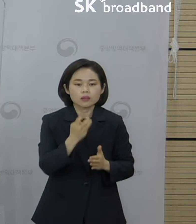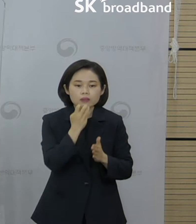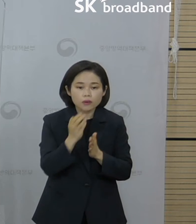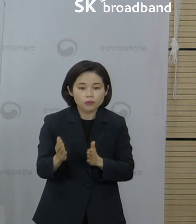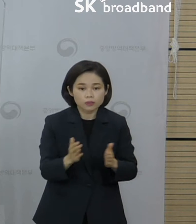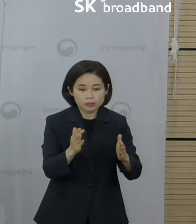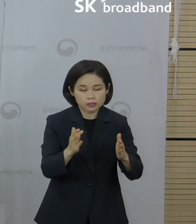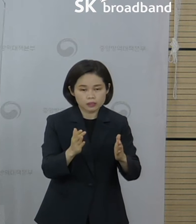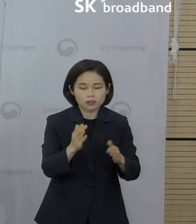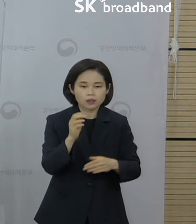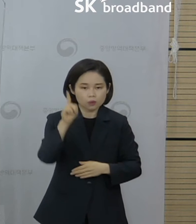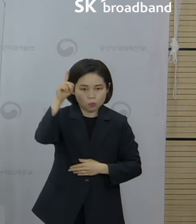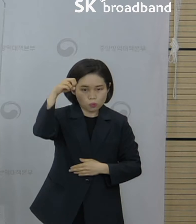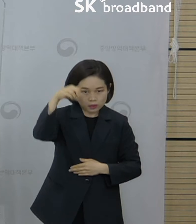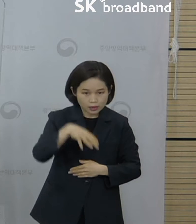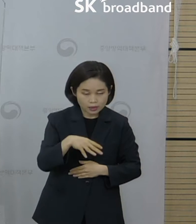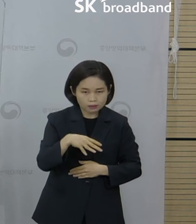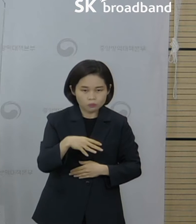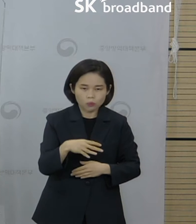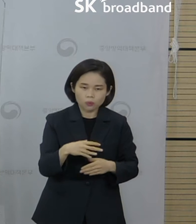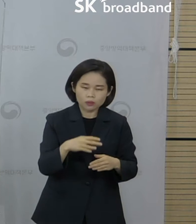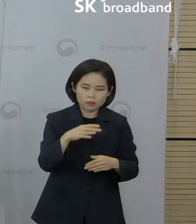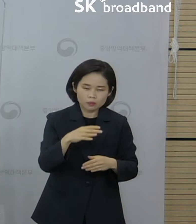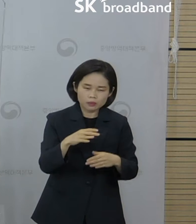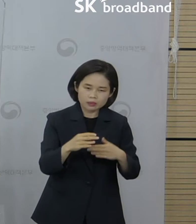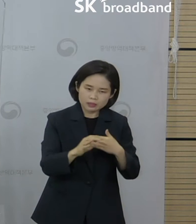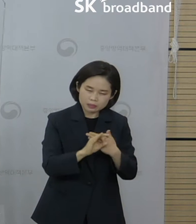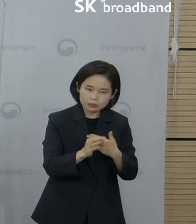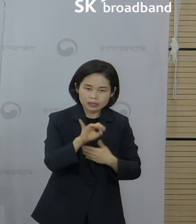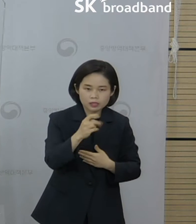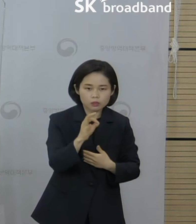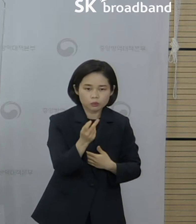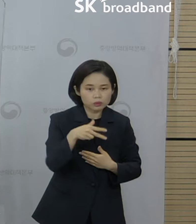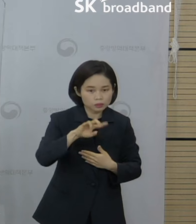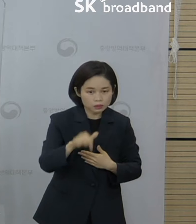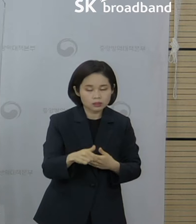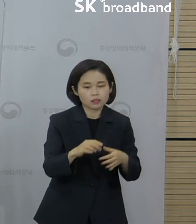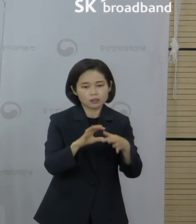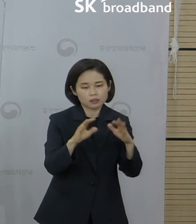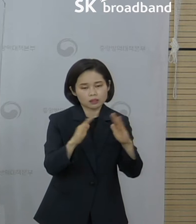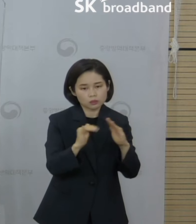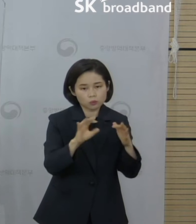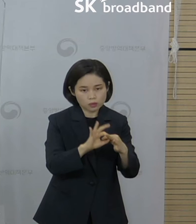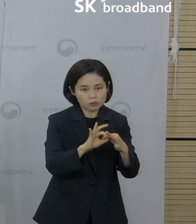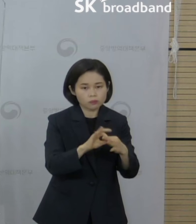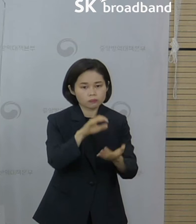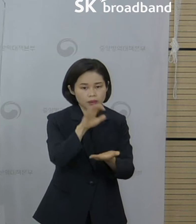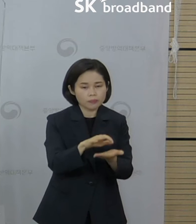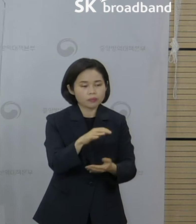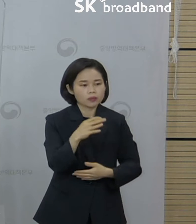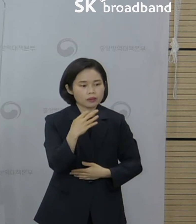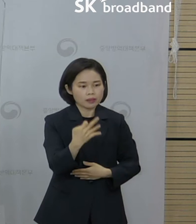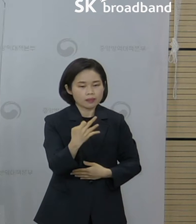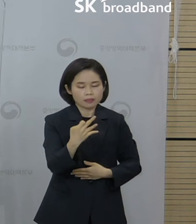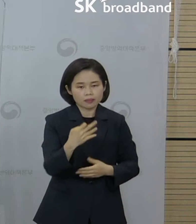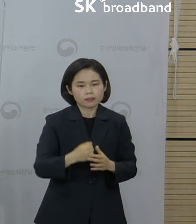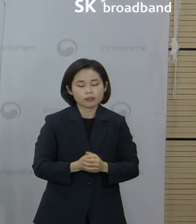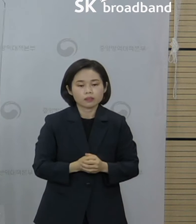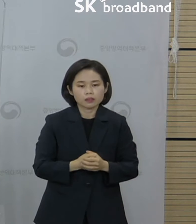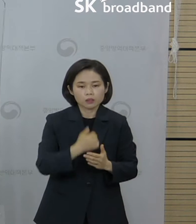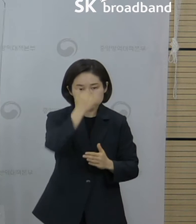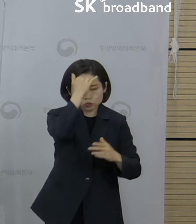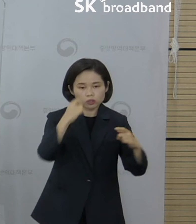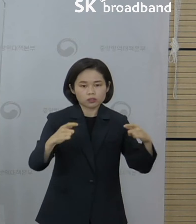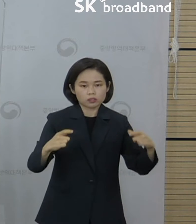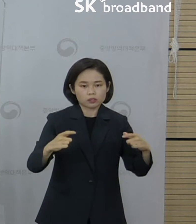경기도 고양시 일용직 일가족과 관련해서 총 14명이 발견되었습니다. 다음으로